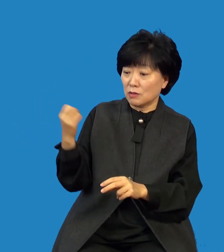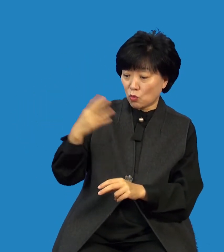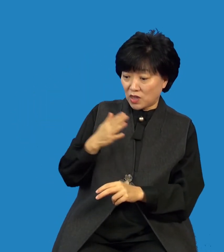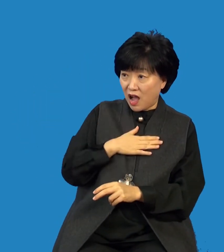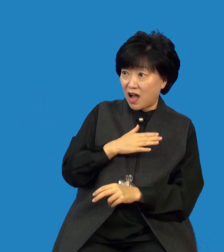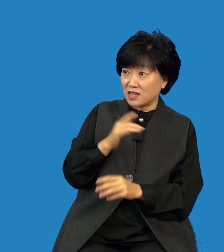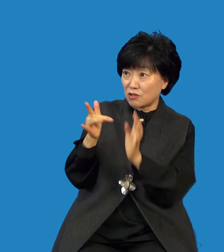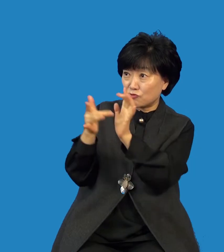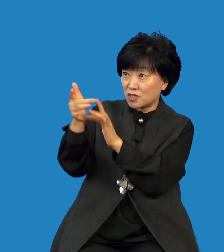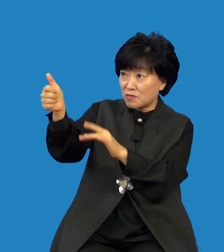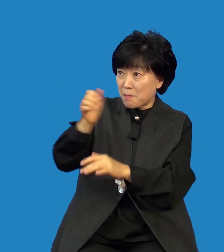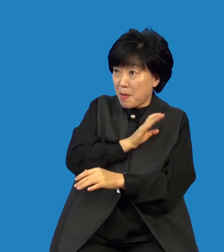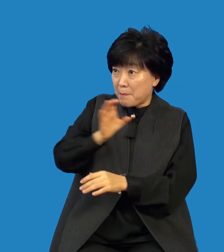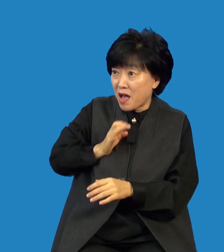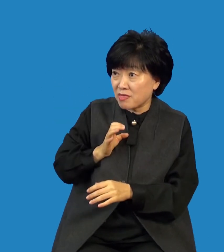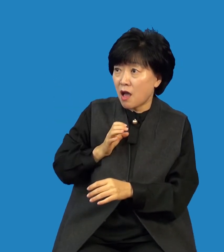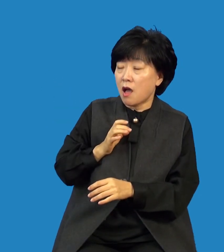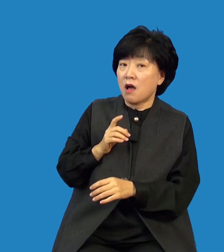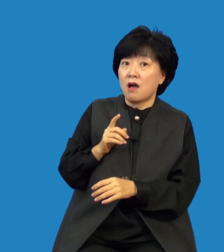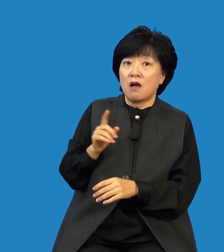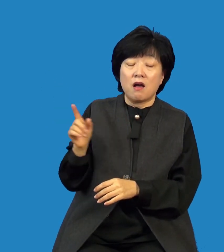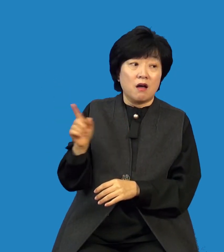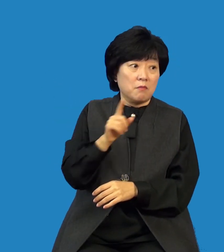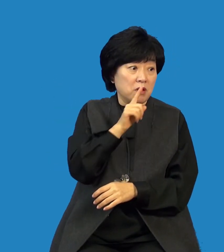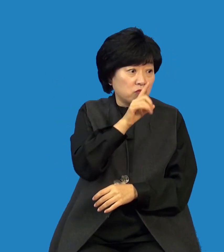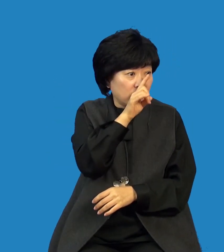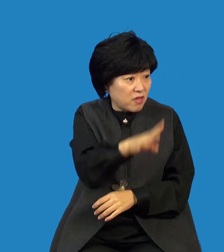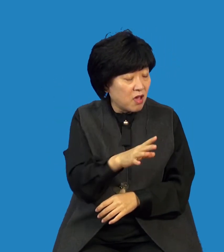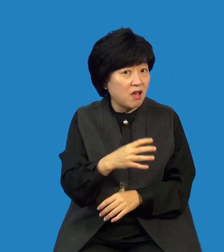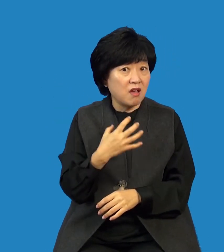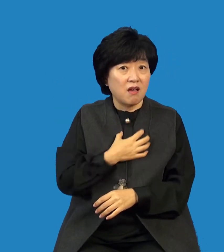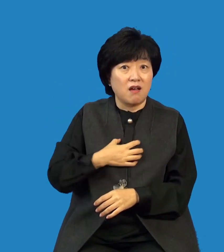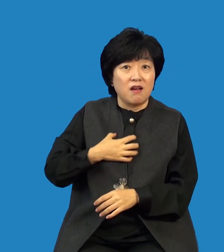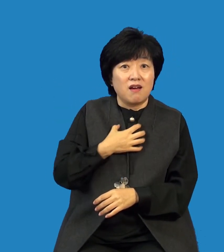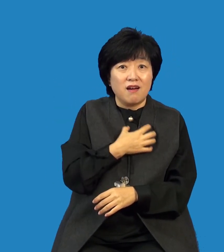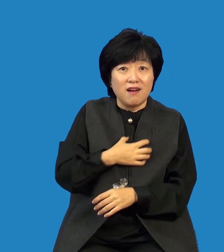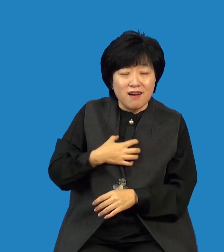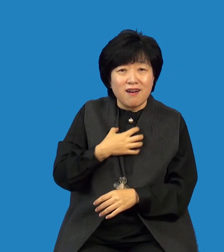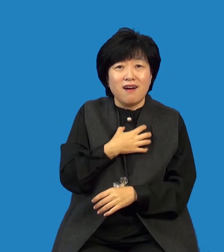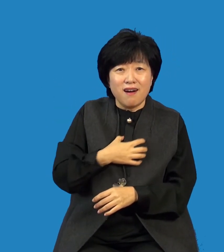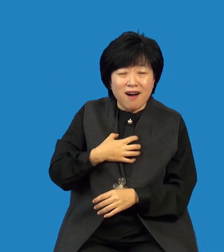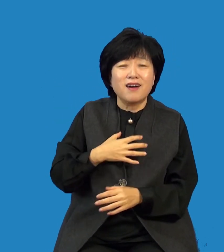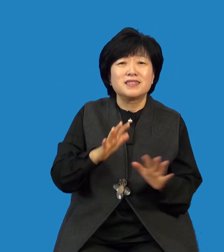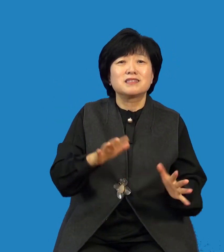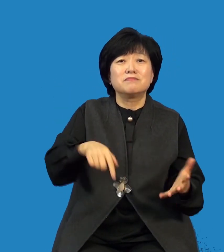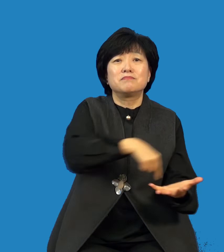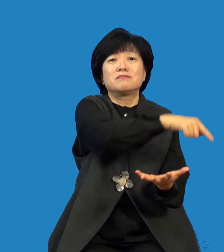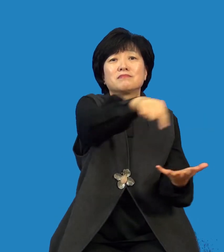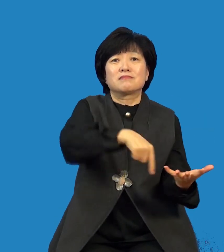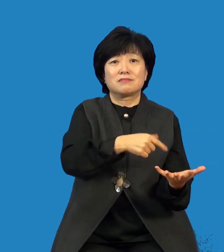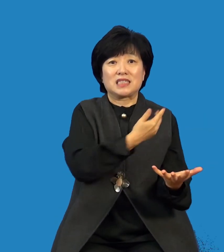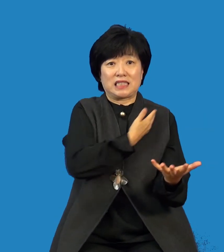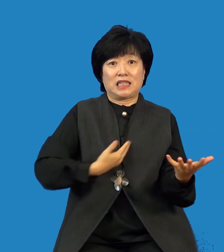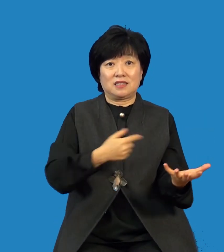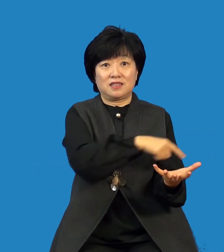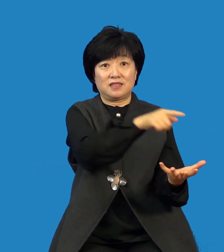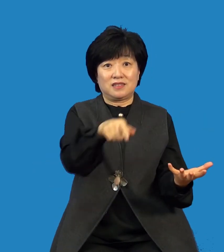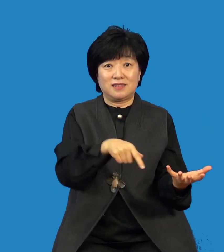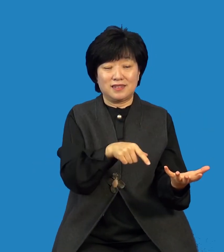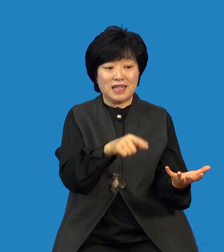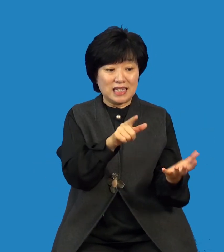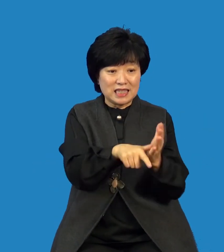말씀하셨기 때문에 얼마나 여러분 걱정되고 근심됐을까 생각해 보세요. 그리고 그때뿐만이 아니라 이때부터 시작해서 예수님